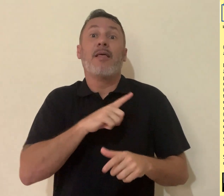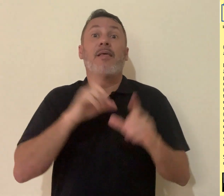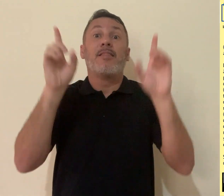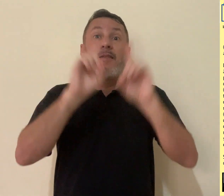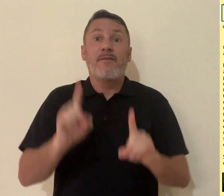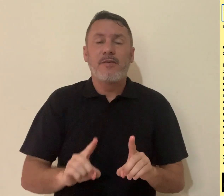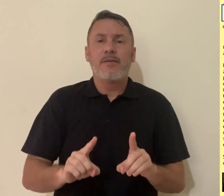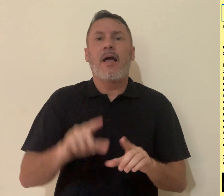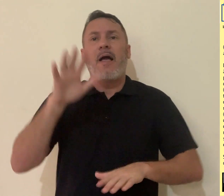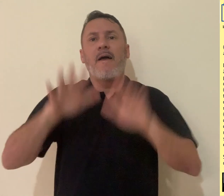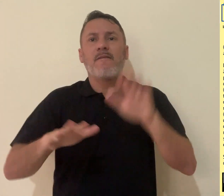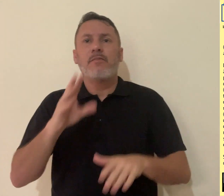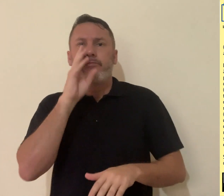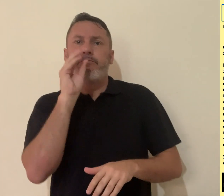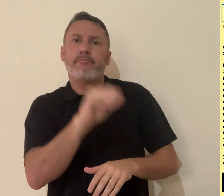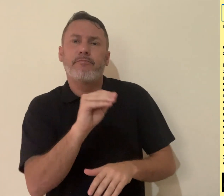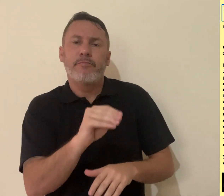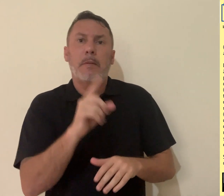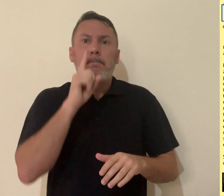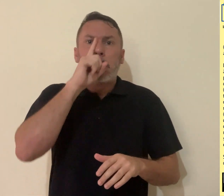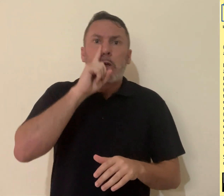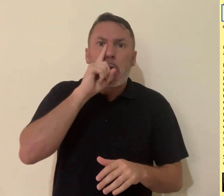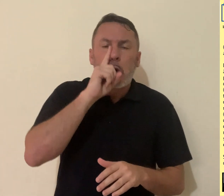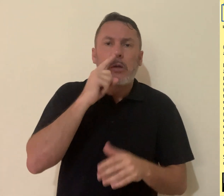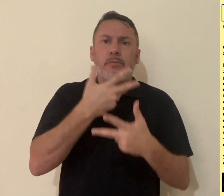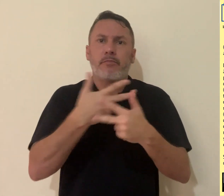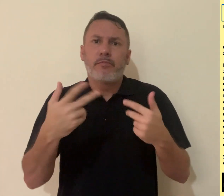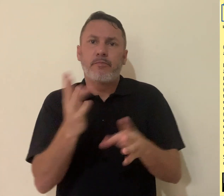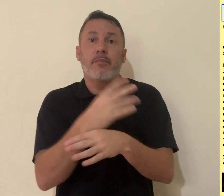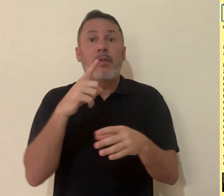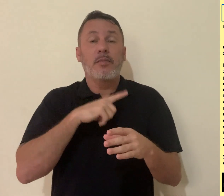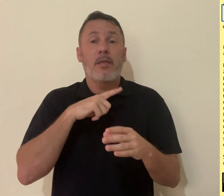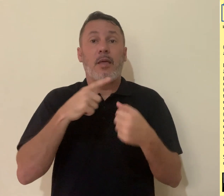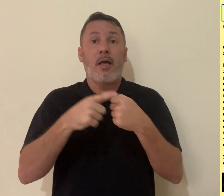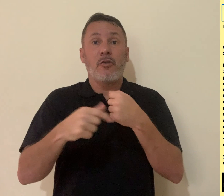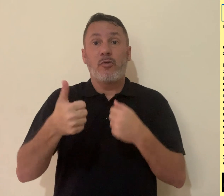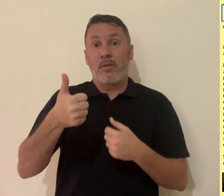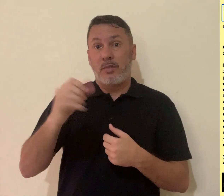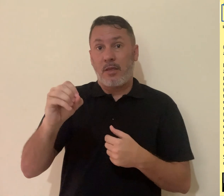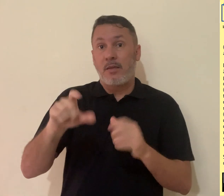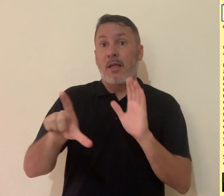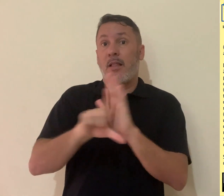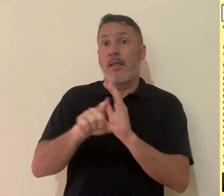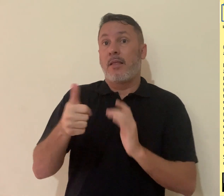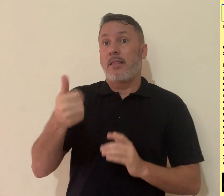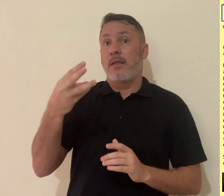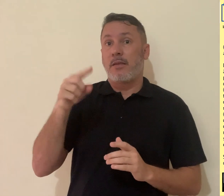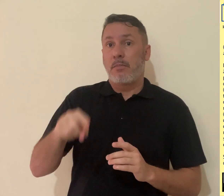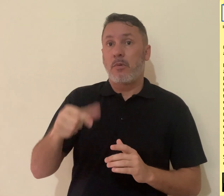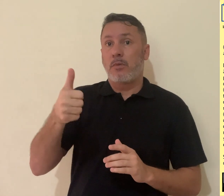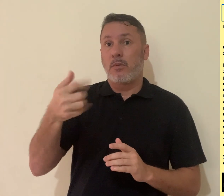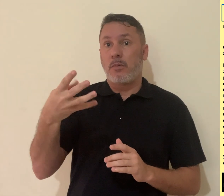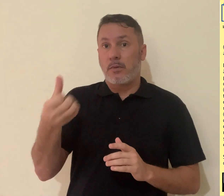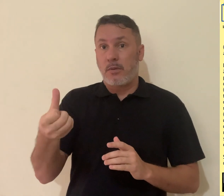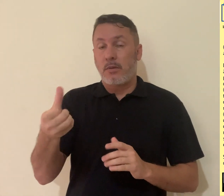em situação de vulnerabilidade nos termos do artigo 10º da lei 13146/2015